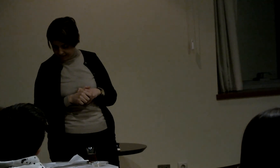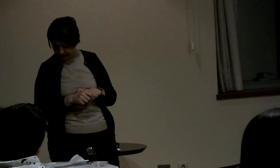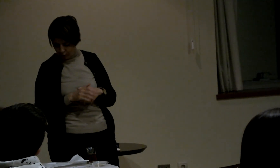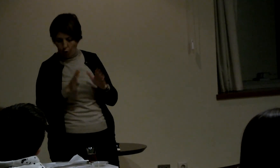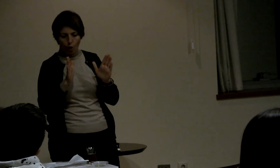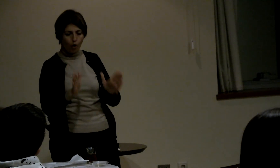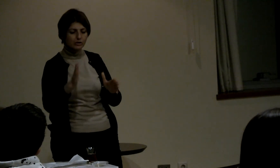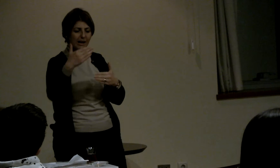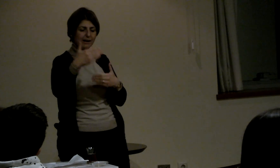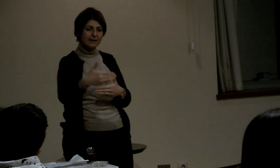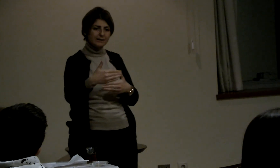Oda